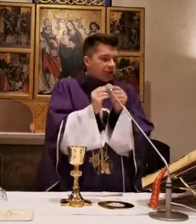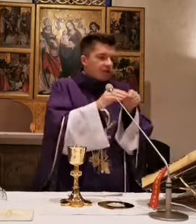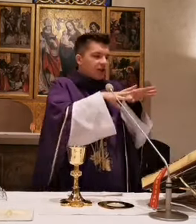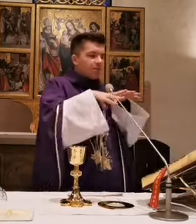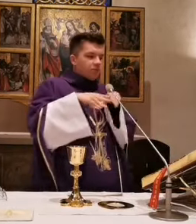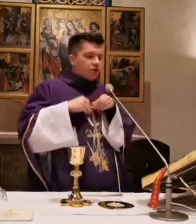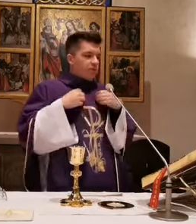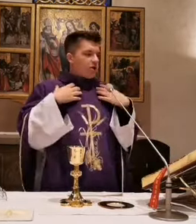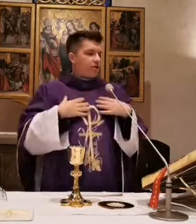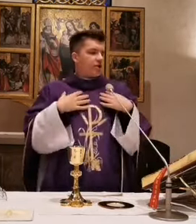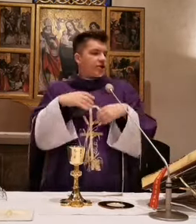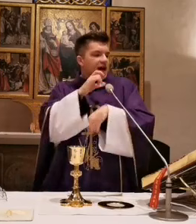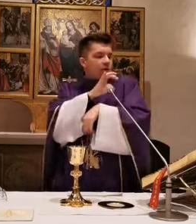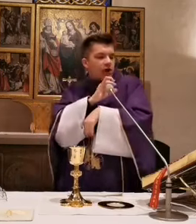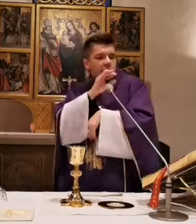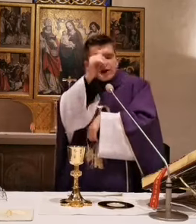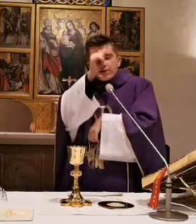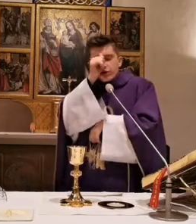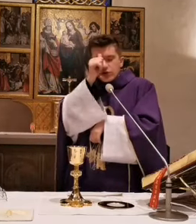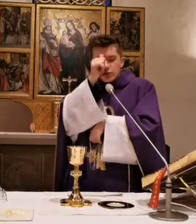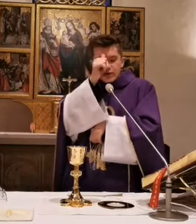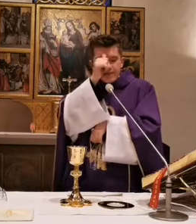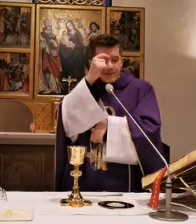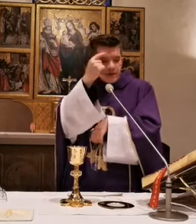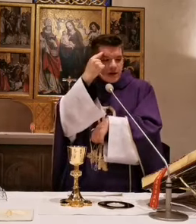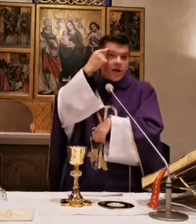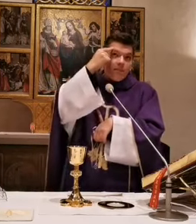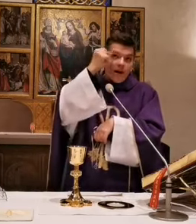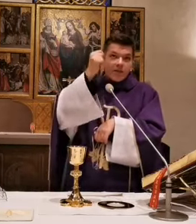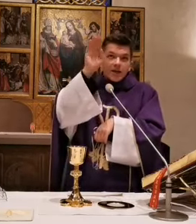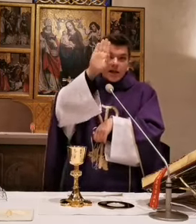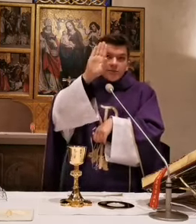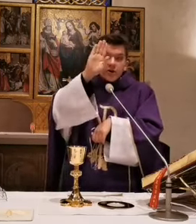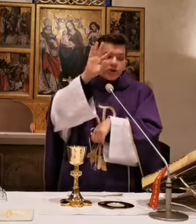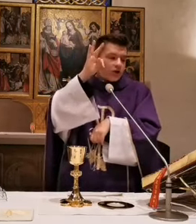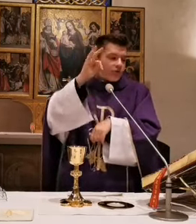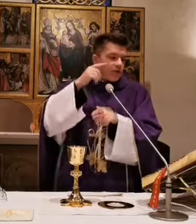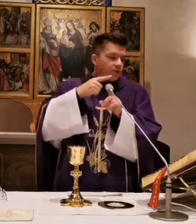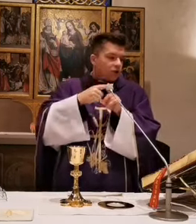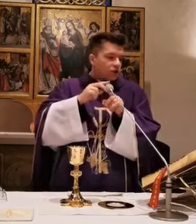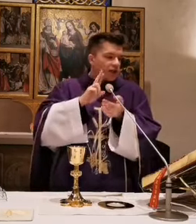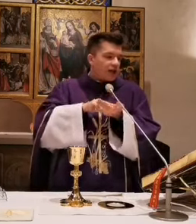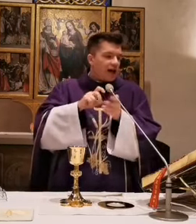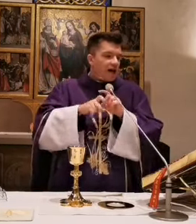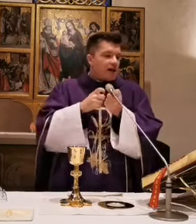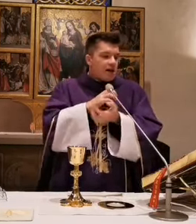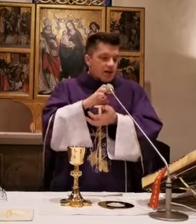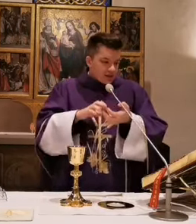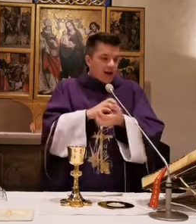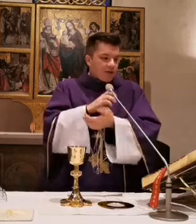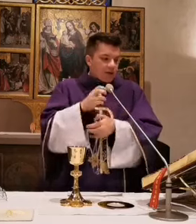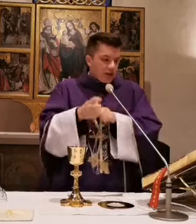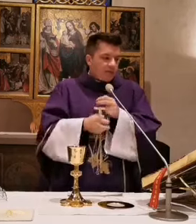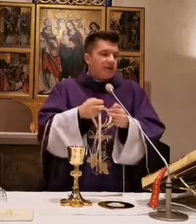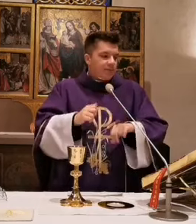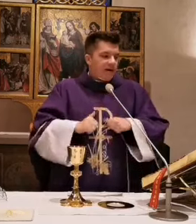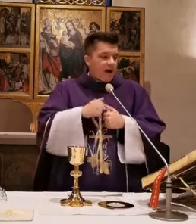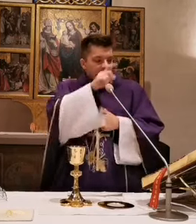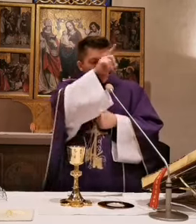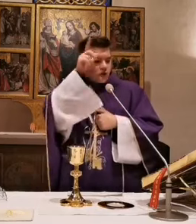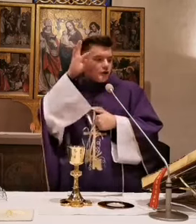nas wszystkich przyjmujących ciało i krew Chrystusa. Pamiętaj, Boże, o Twoim Kościele na całej